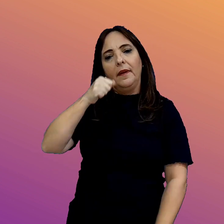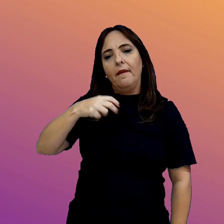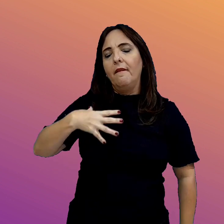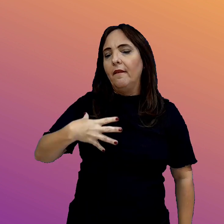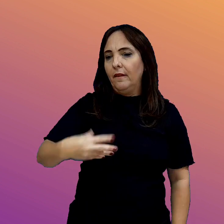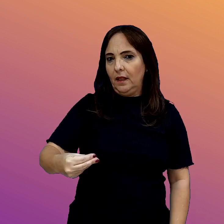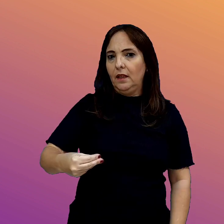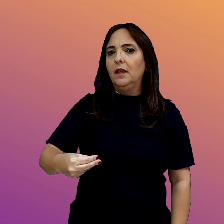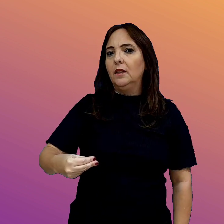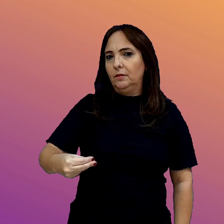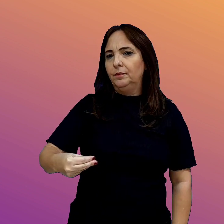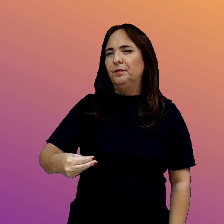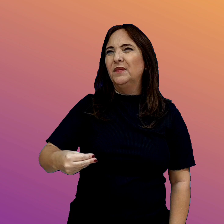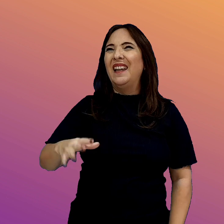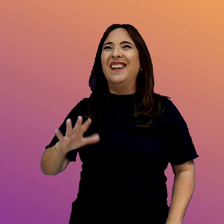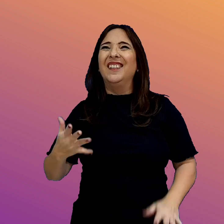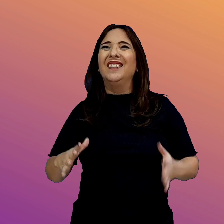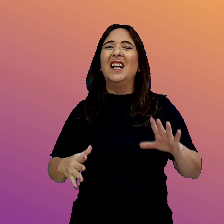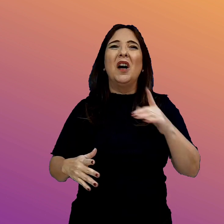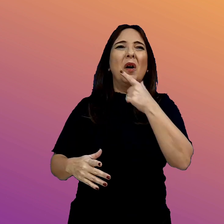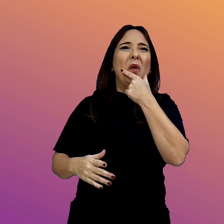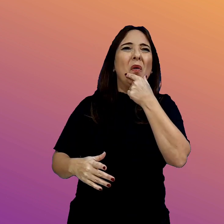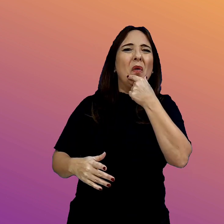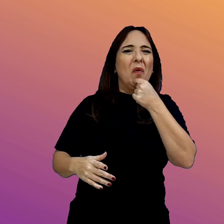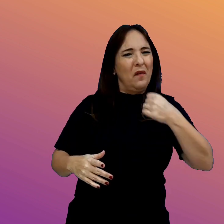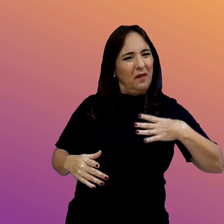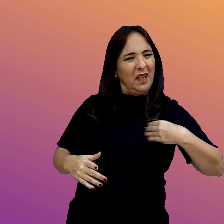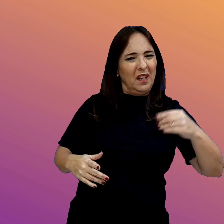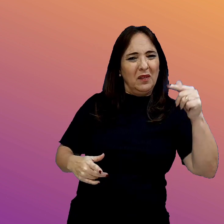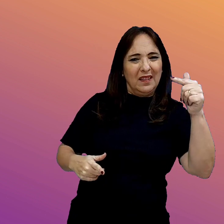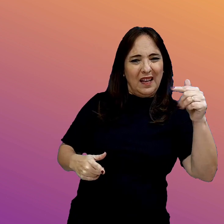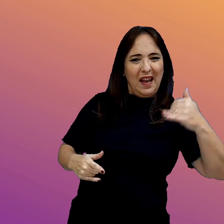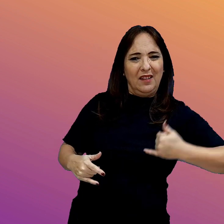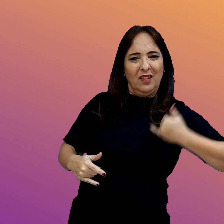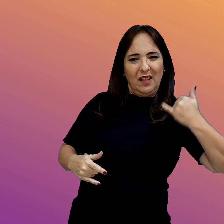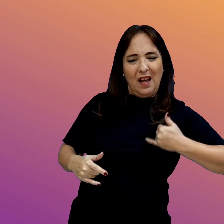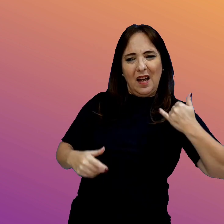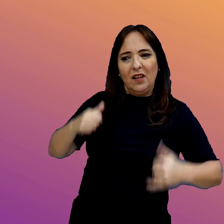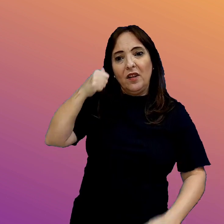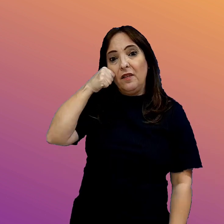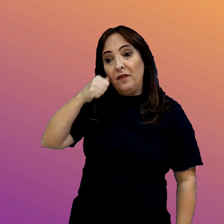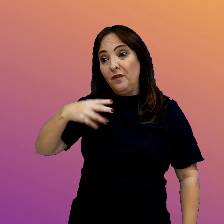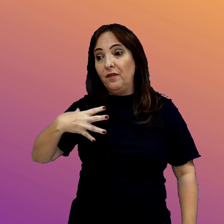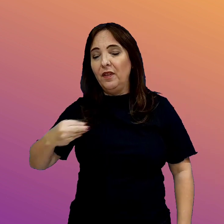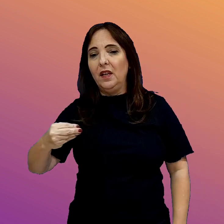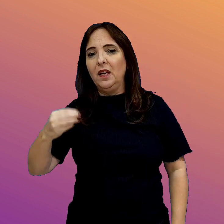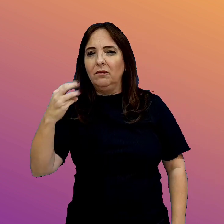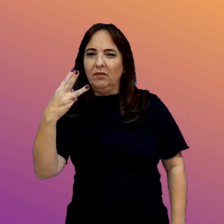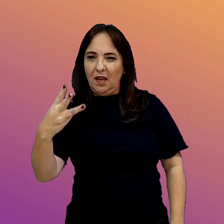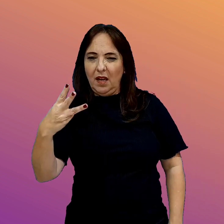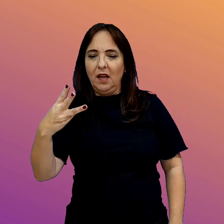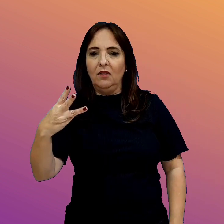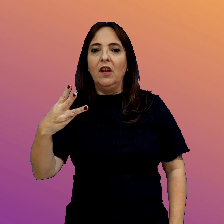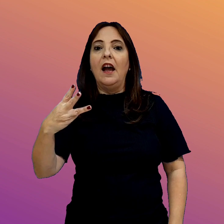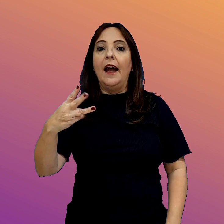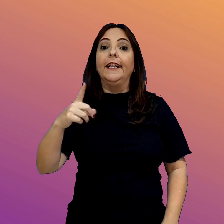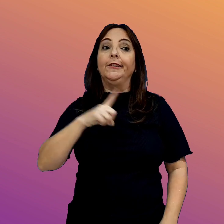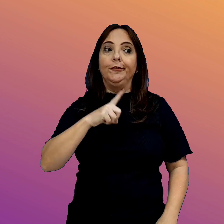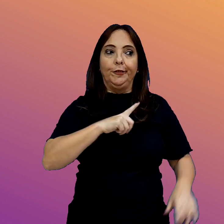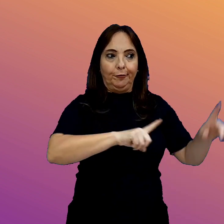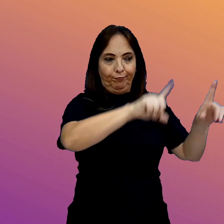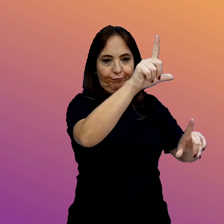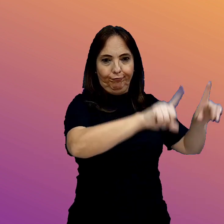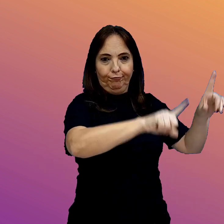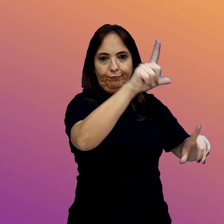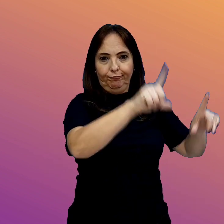filho devia ter uns 7 anos e ela devia ter uns 3 anos. E então tinha alguns desenhos que eu proibia. O meu filho era maior,